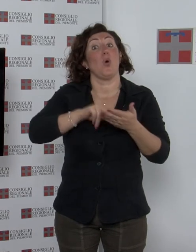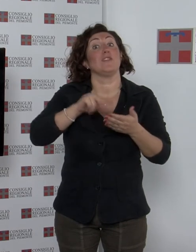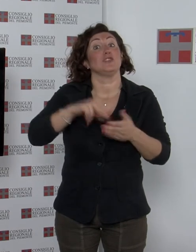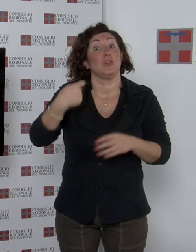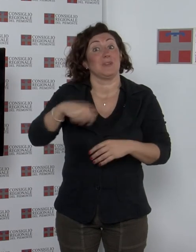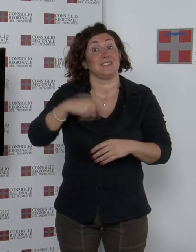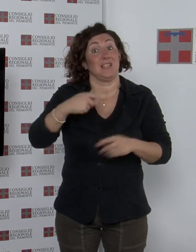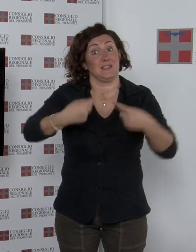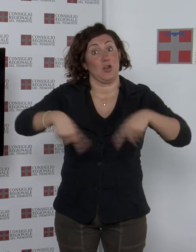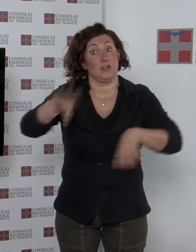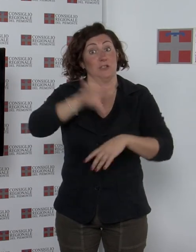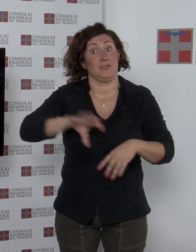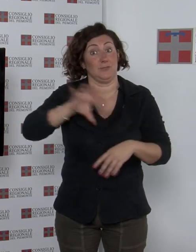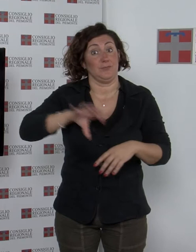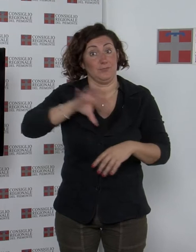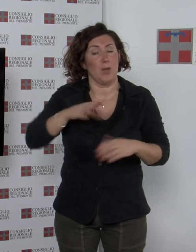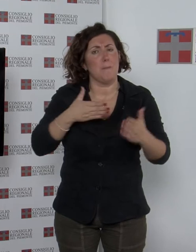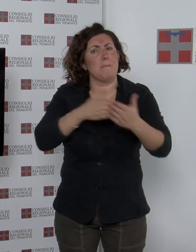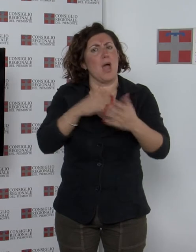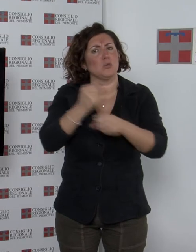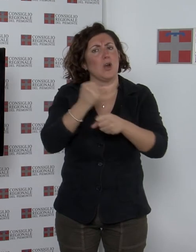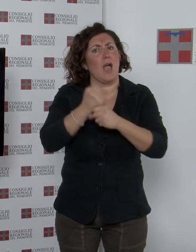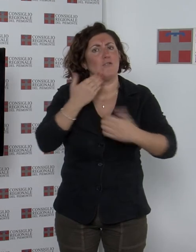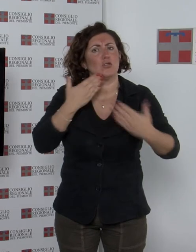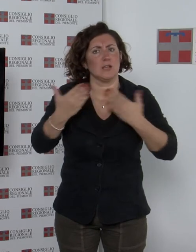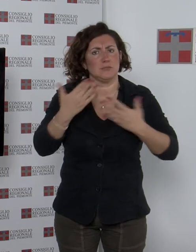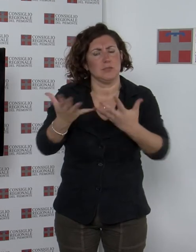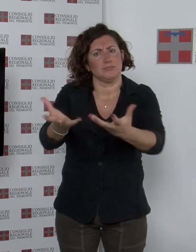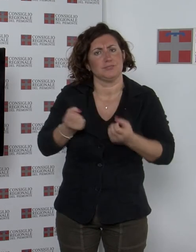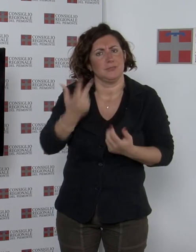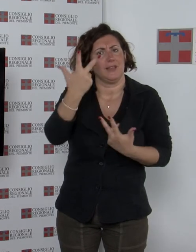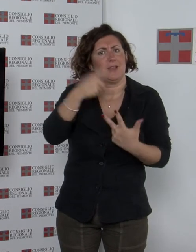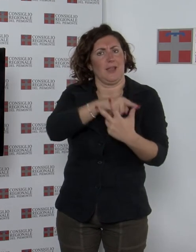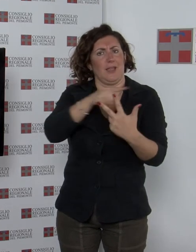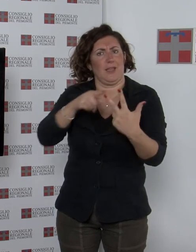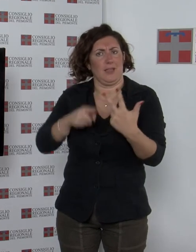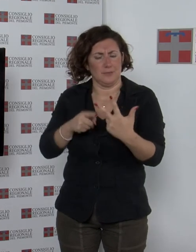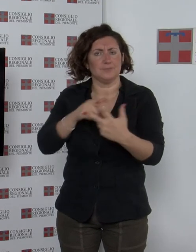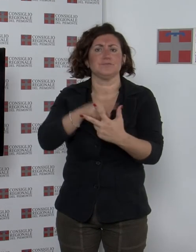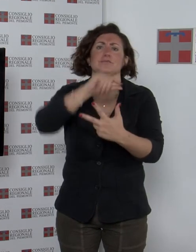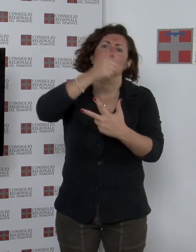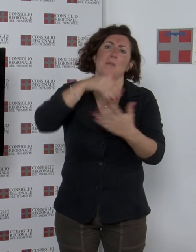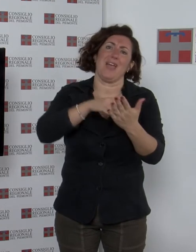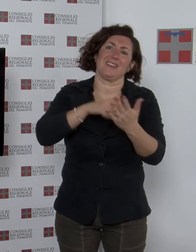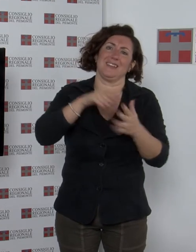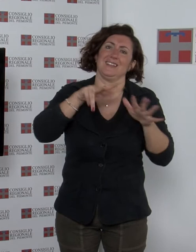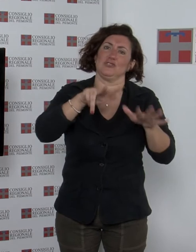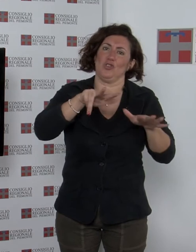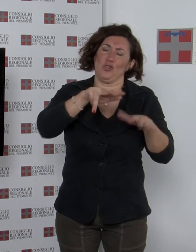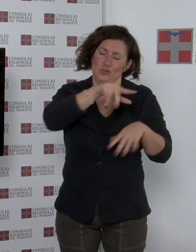delegazioni nelle pause dei lavori dell'assemblea martedì 18 la CNA Piemonte l'associazione da 0 a 6 che hanno consegnato una petizione con le